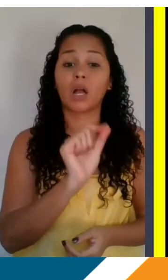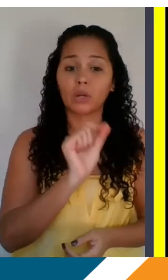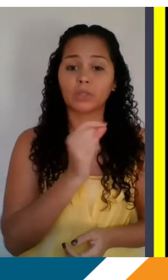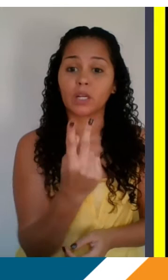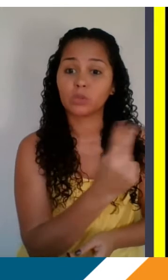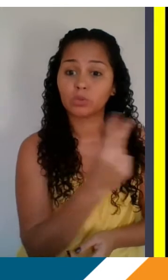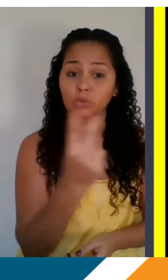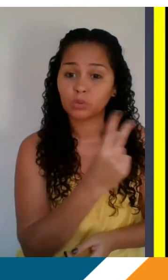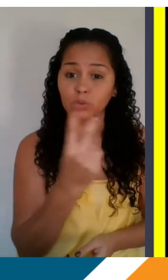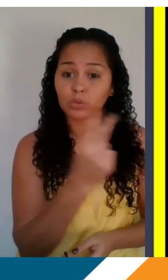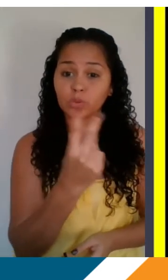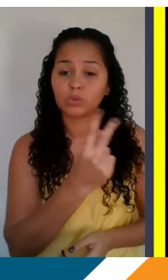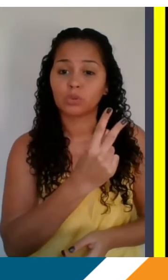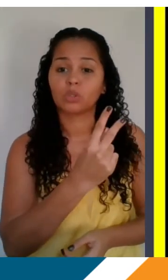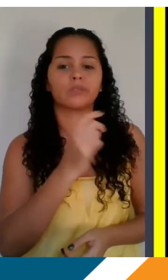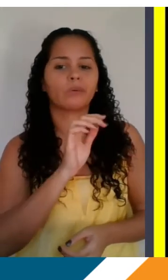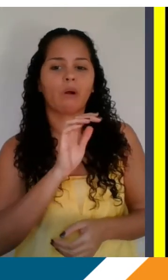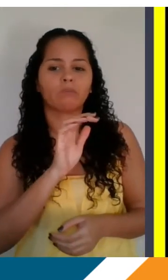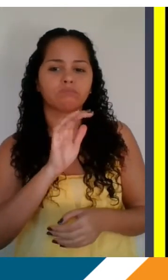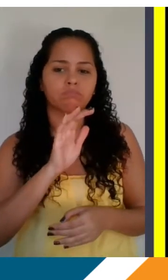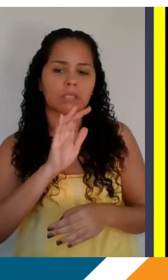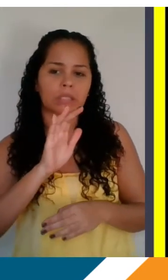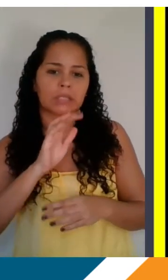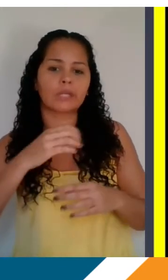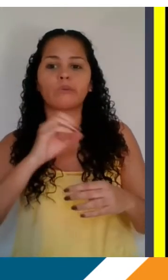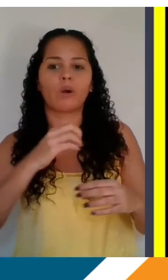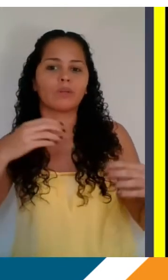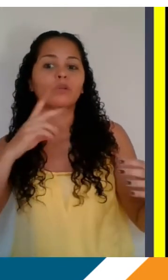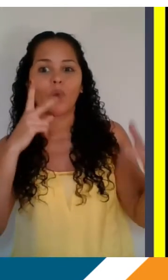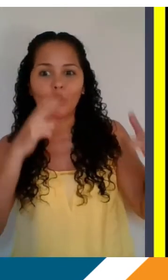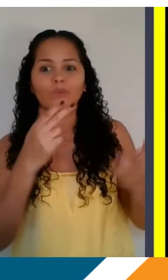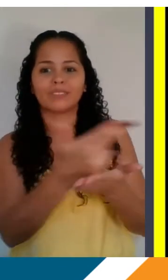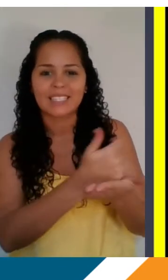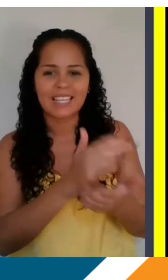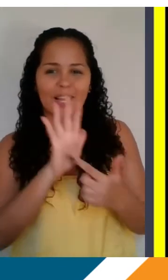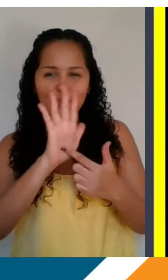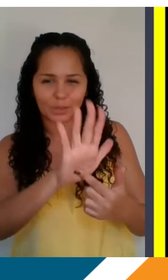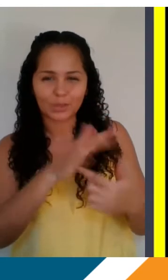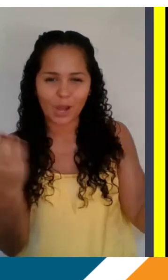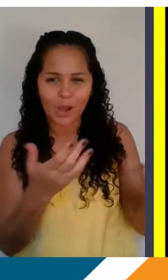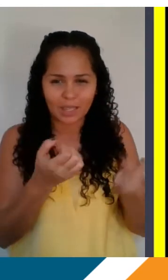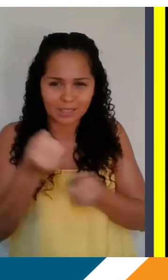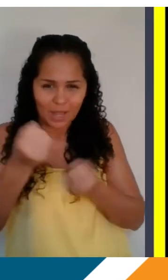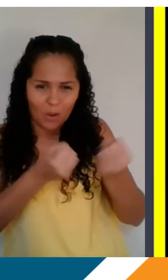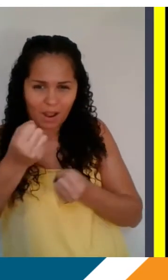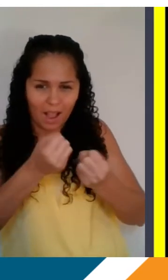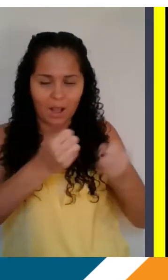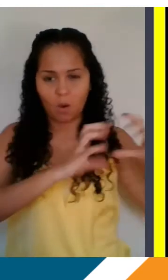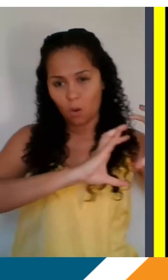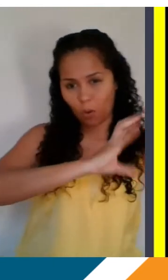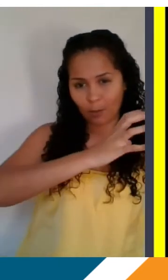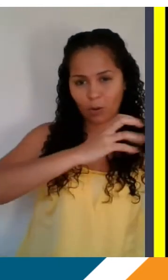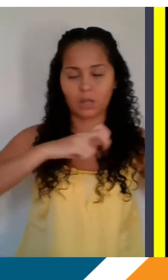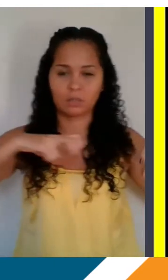dois corpos, se um corpo fosse carregando o outro depois de ter colidido, igual esse desenho que eu coloquei aí pra vocês. Depois da colisão do carrinho